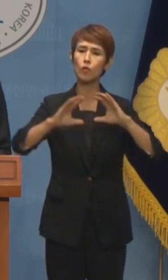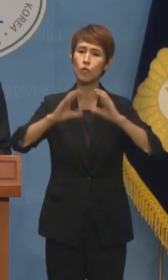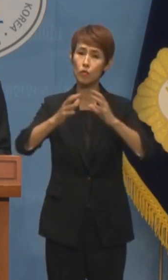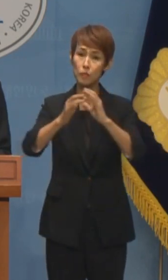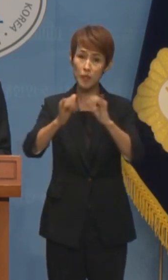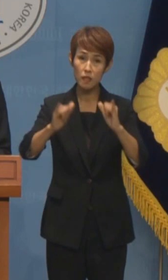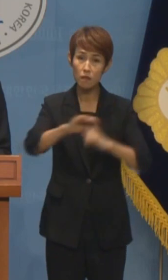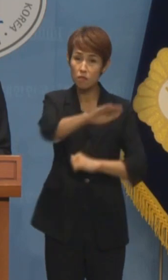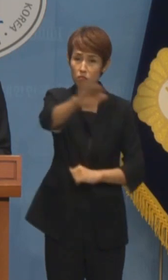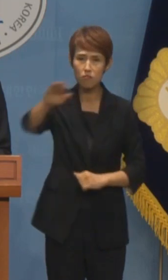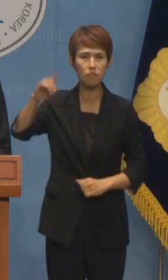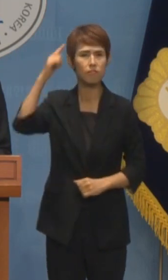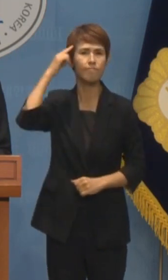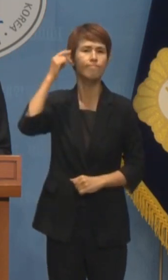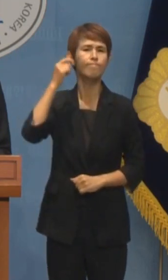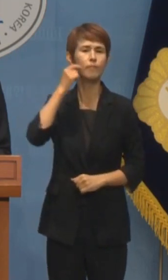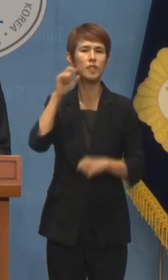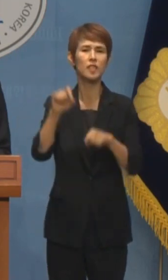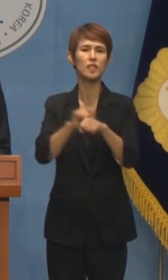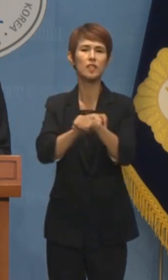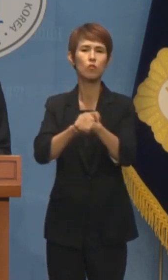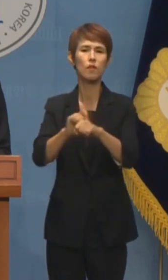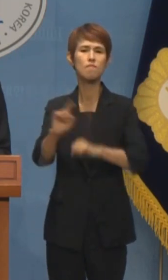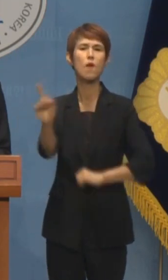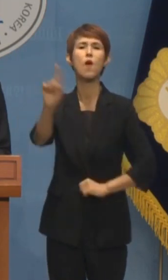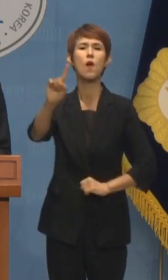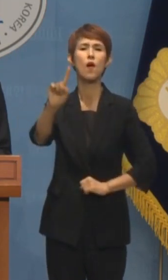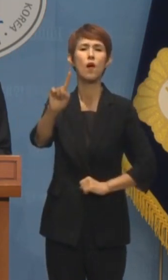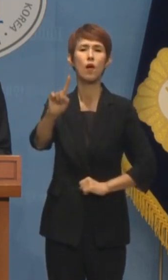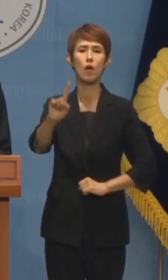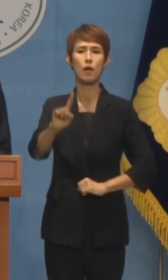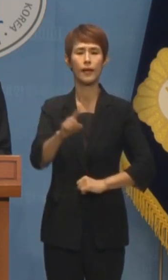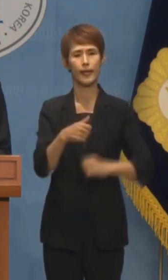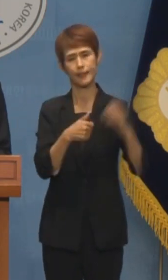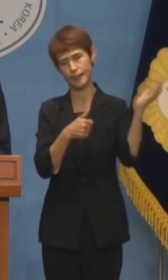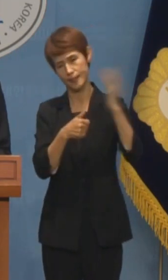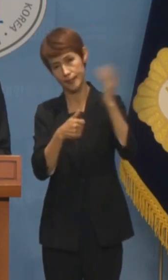국민은 상상도 할 수 없는 특권이라고 비판했습니다.